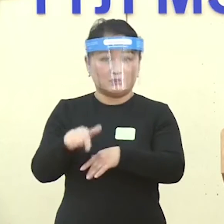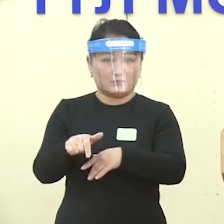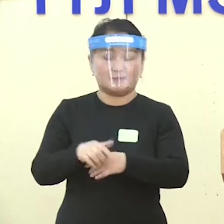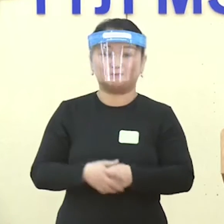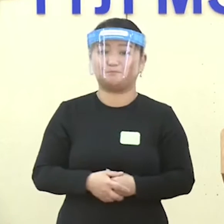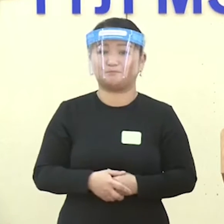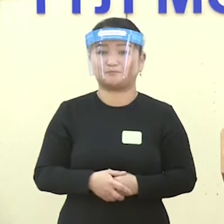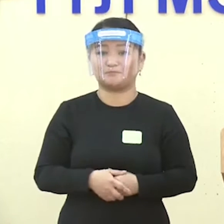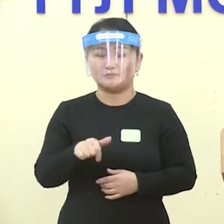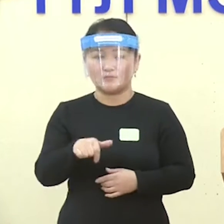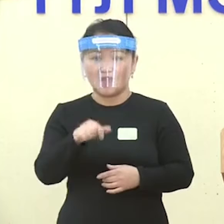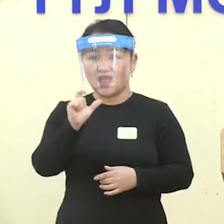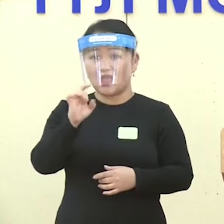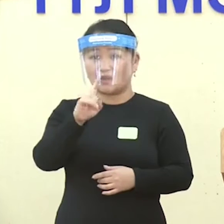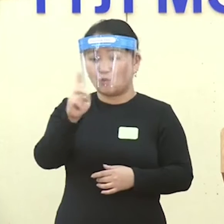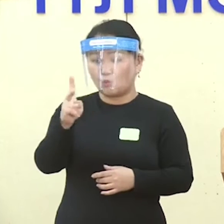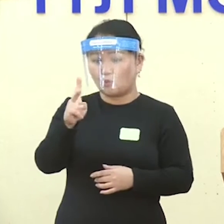ower